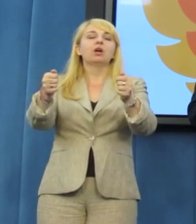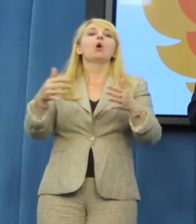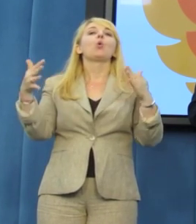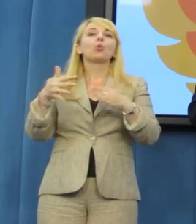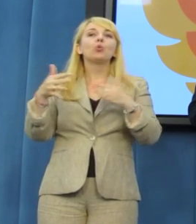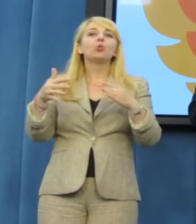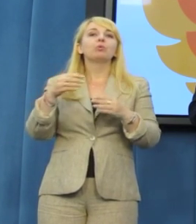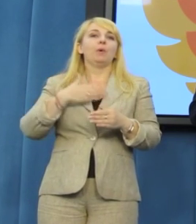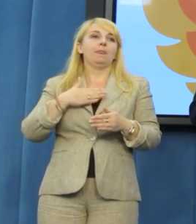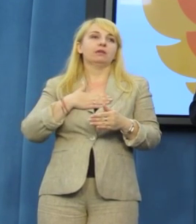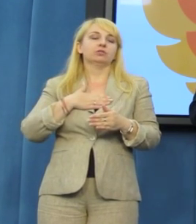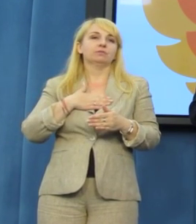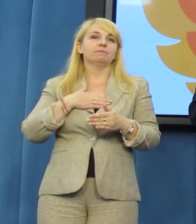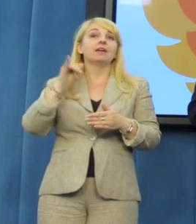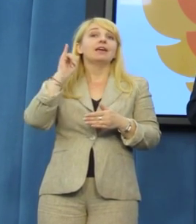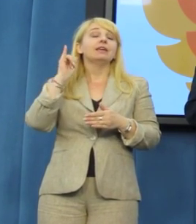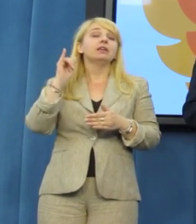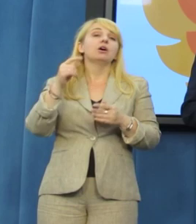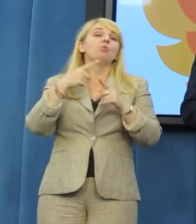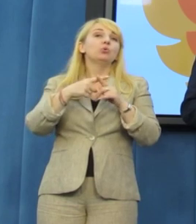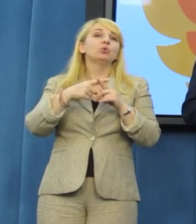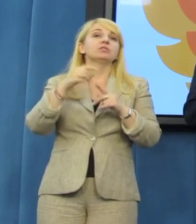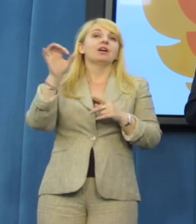Sojuszu Lewicy Demokratycznej projektów ustaw.